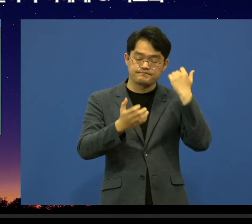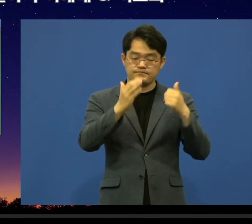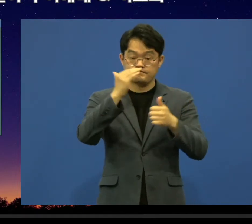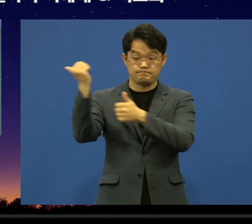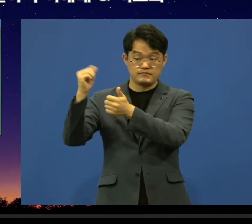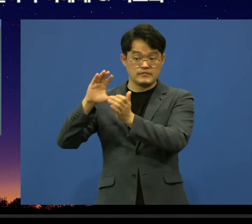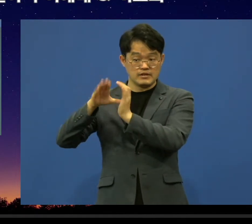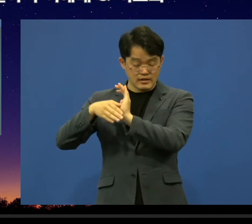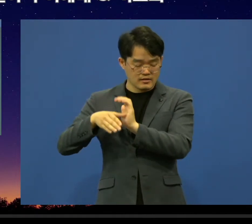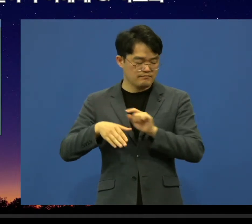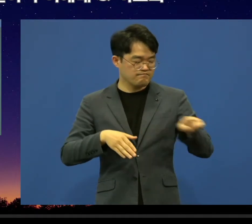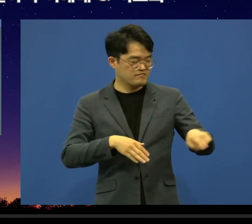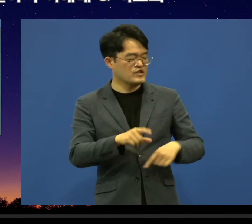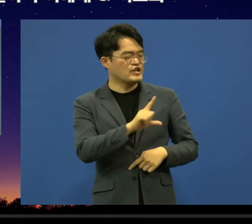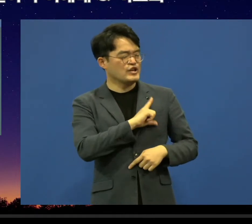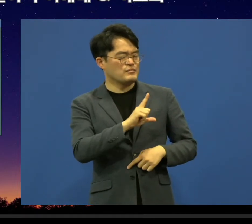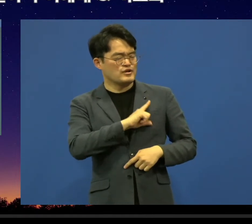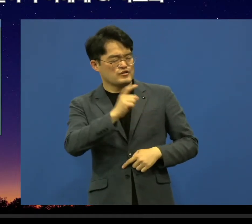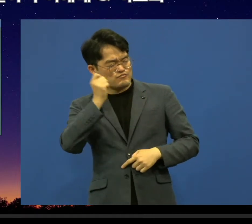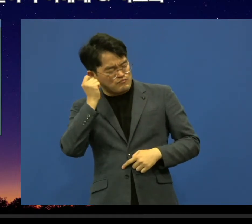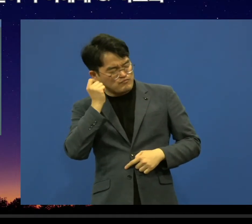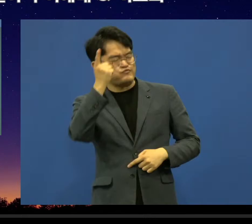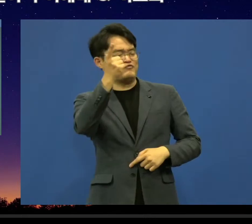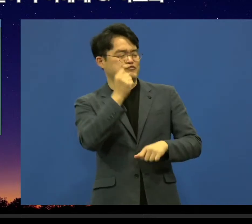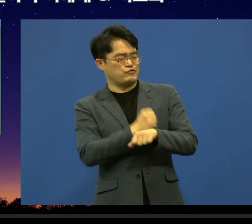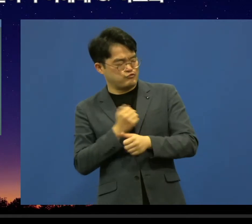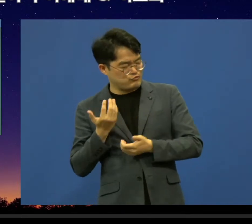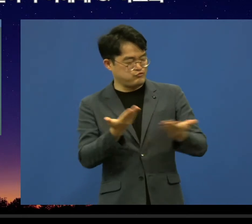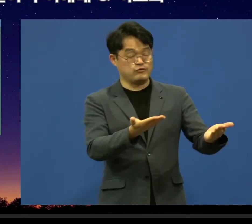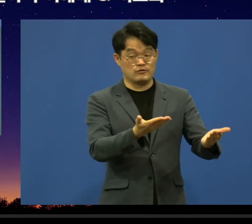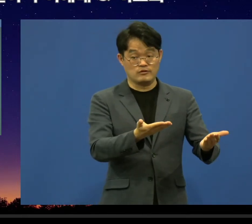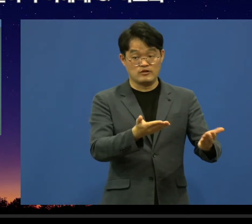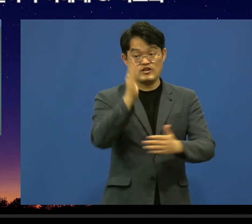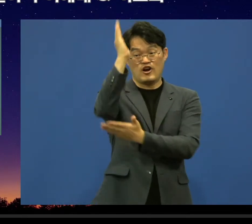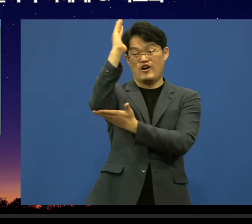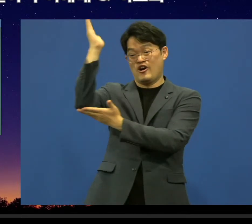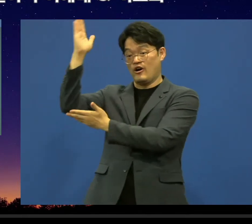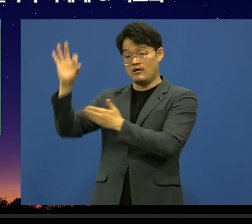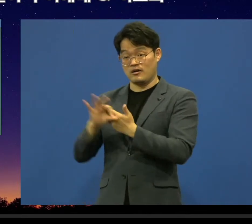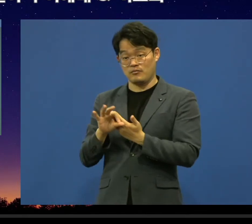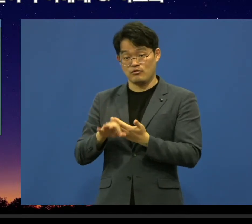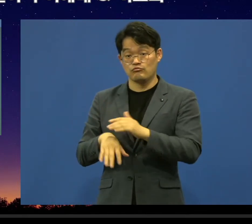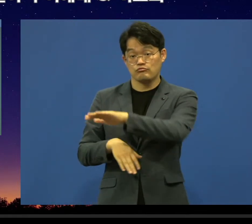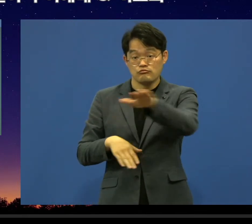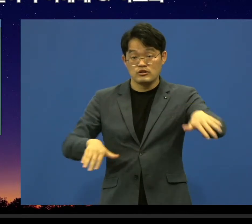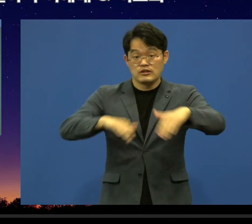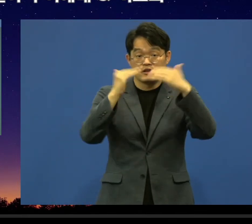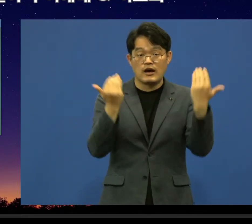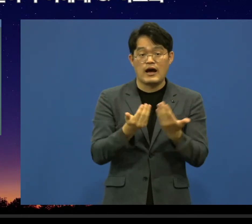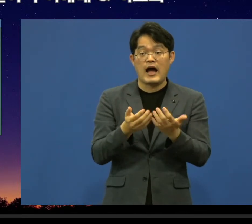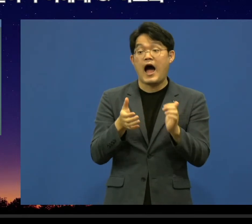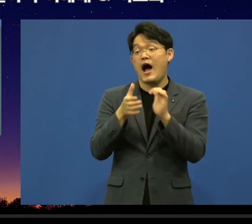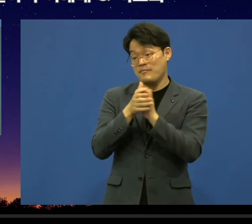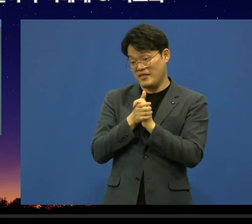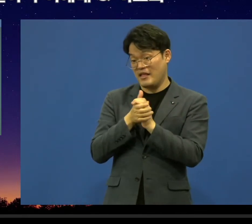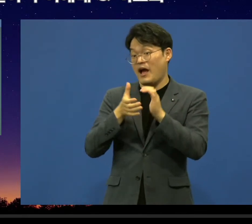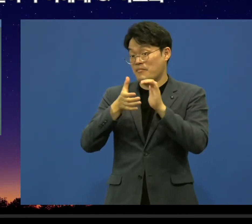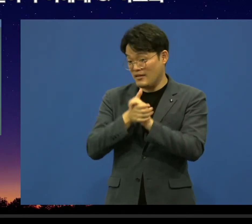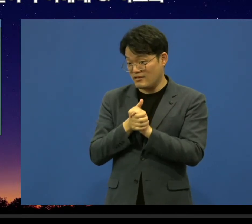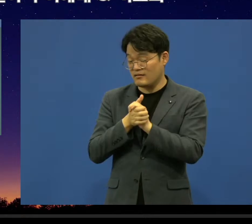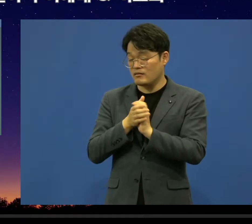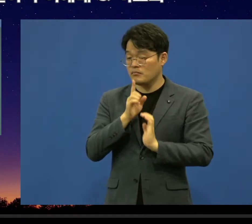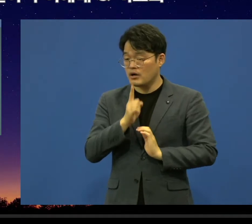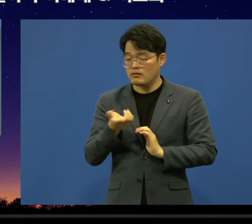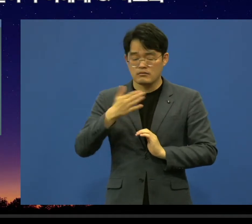한다라는 이 설교를 많이 들었어요. 아멘이라고 아주 우리는 많이 외쳤지만 나에게는 그런 일이 일어나지